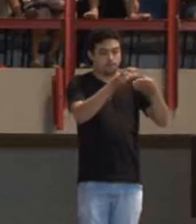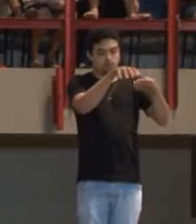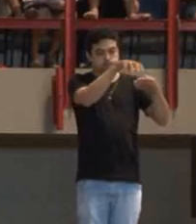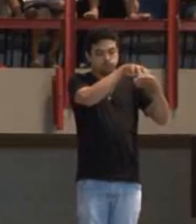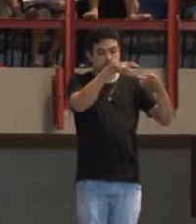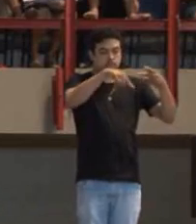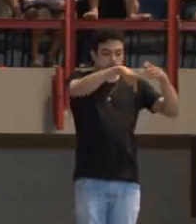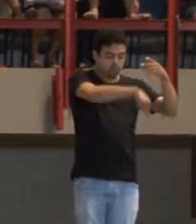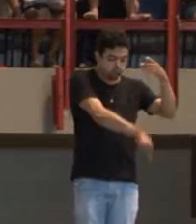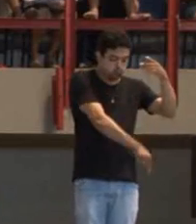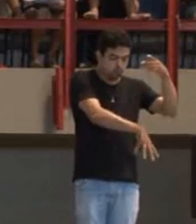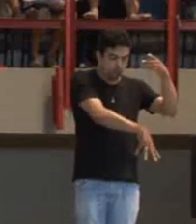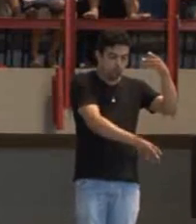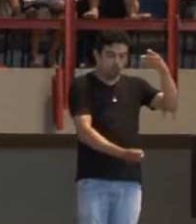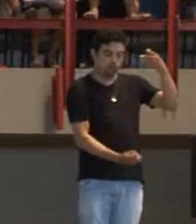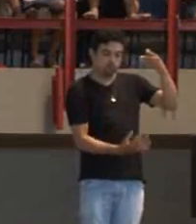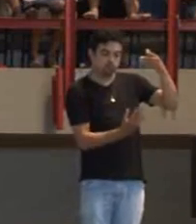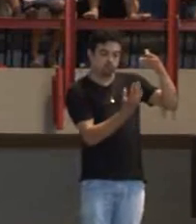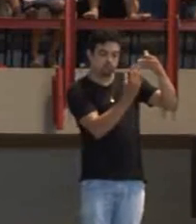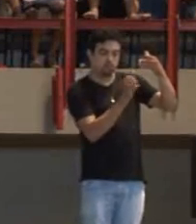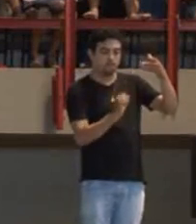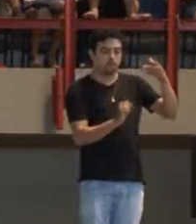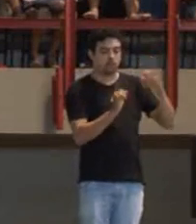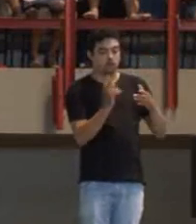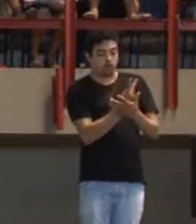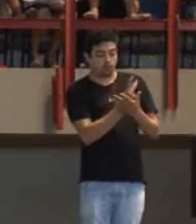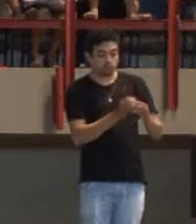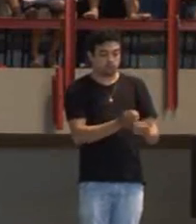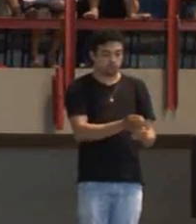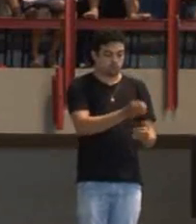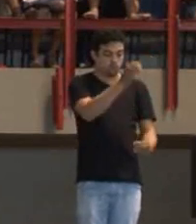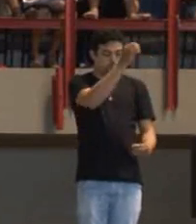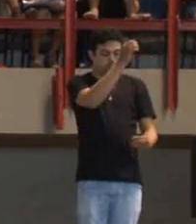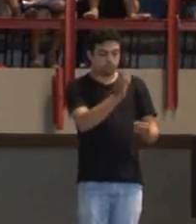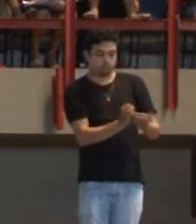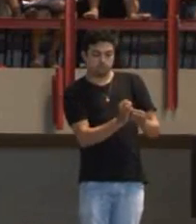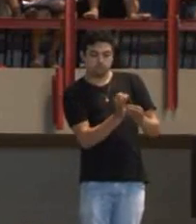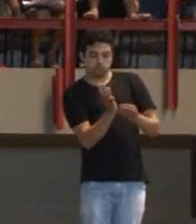petróleo. Muitas vezes podem ocorrer vazamentos, né?